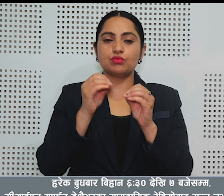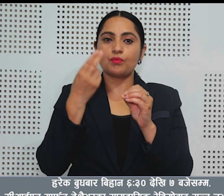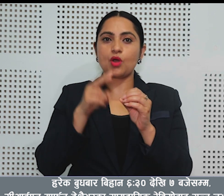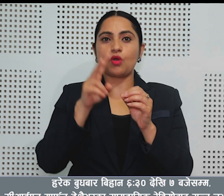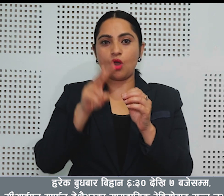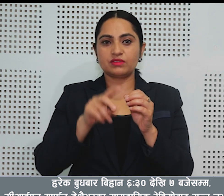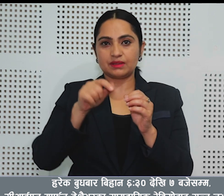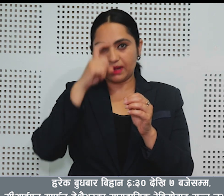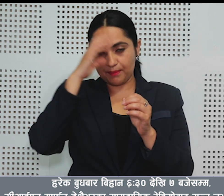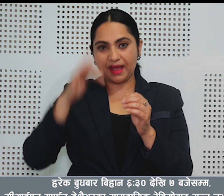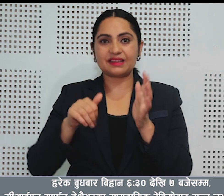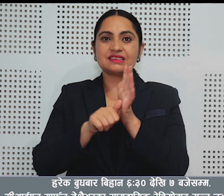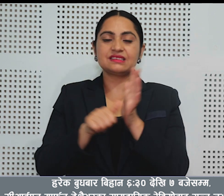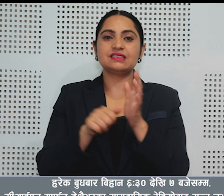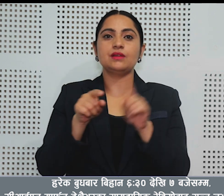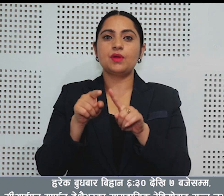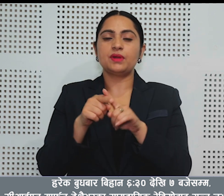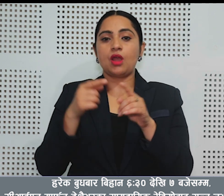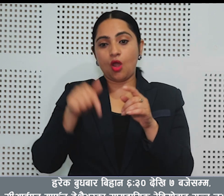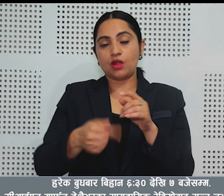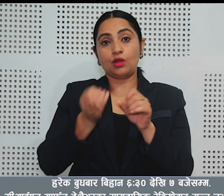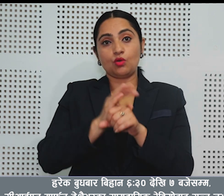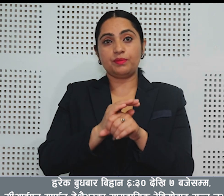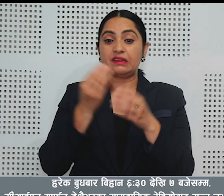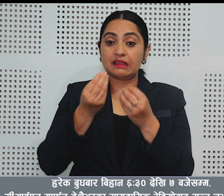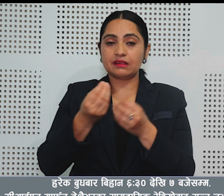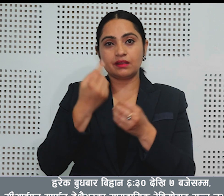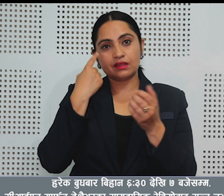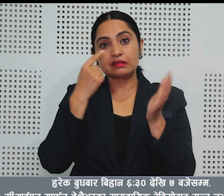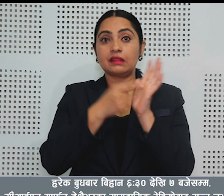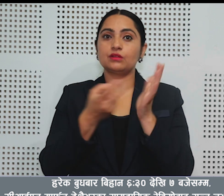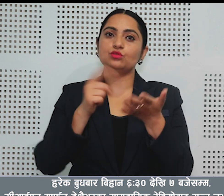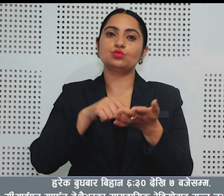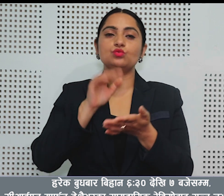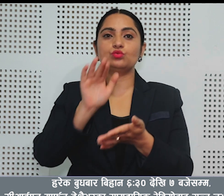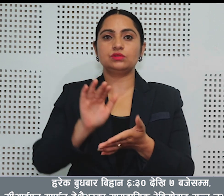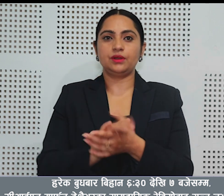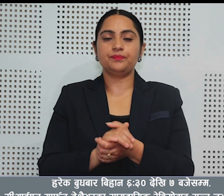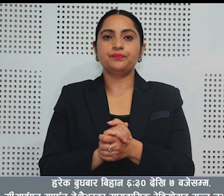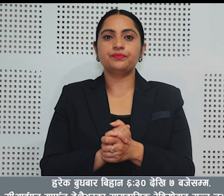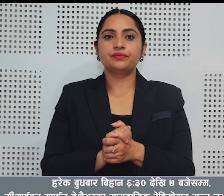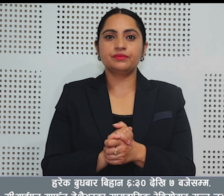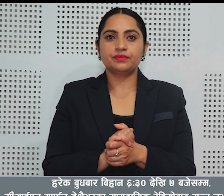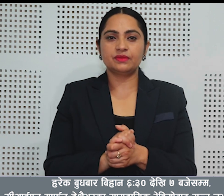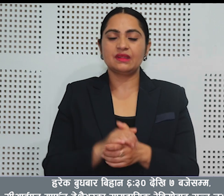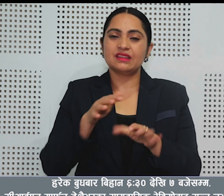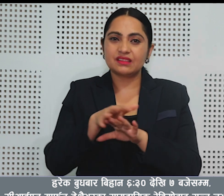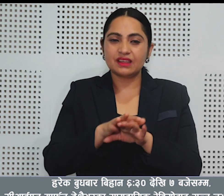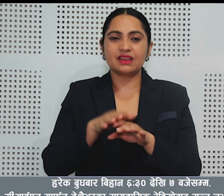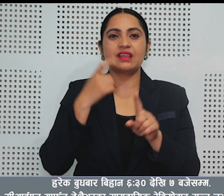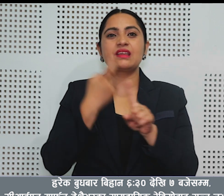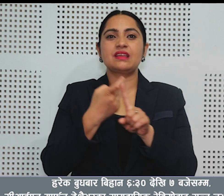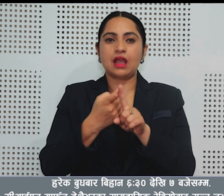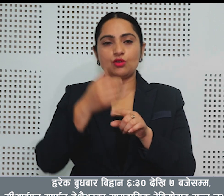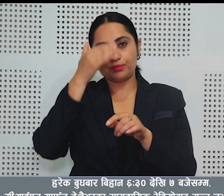चाहिँ हाम्रो बाँकी जिल्लामा पनि फाटक फाटक कोभिडको केसहरू चाहिँ देखा परेको अवस्था छ। तथापि त्यति गम्भीरता सिभिरिटी